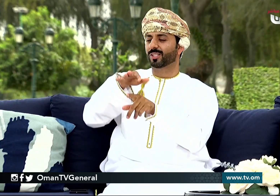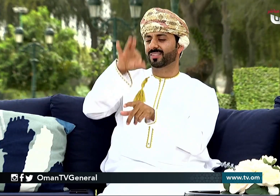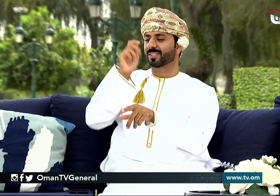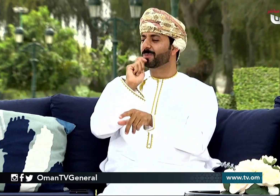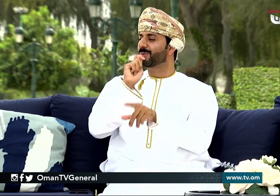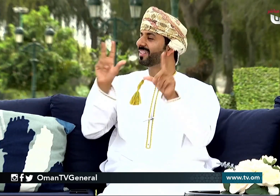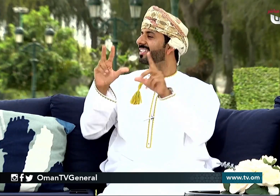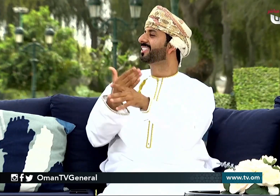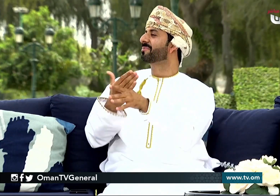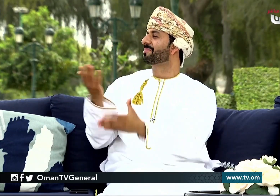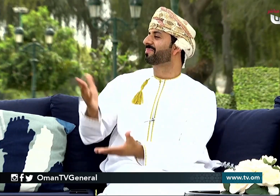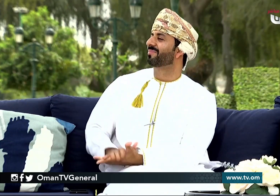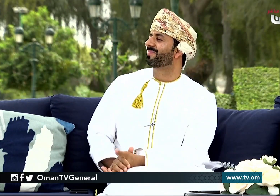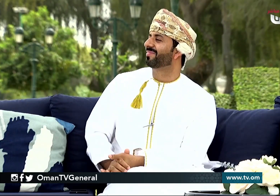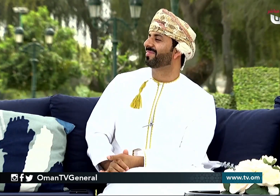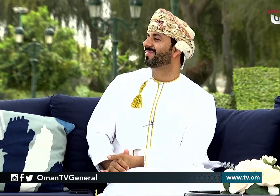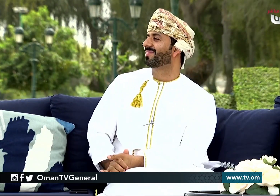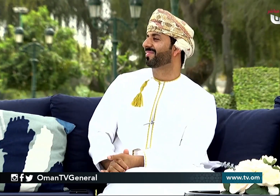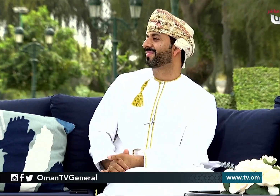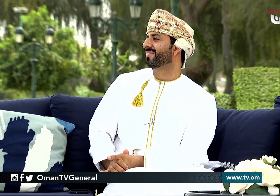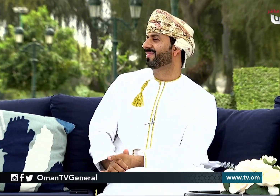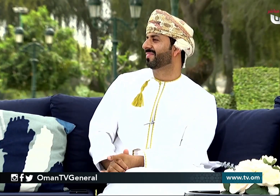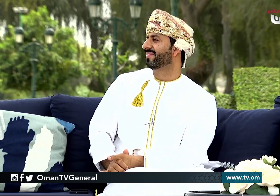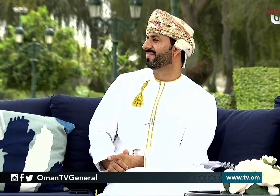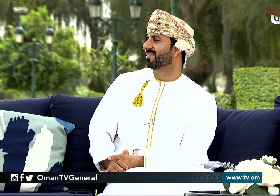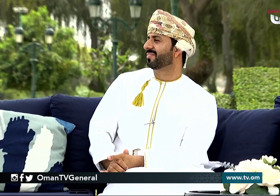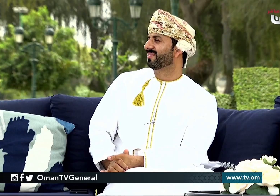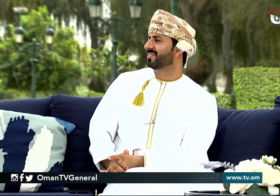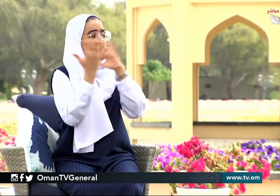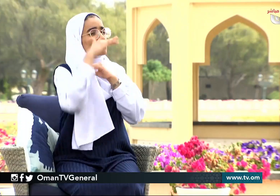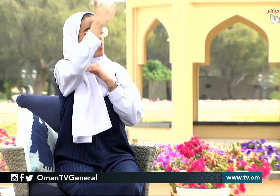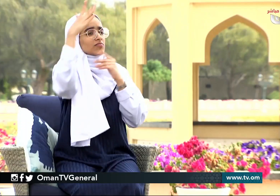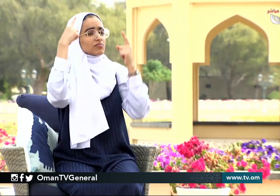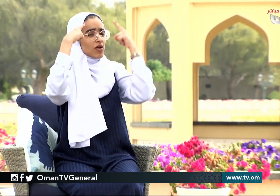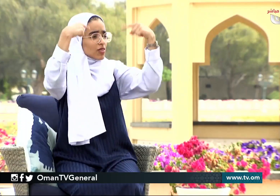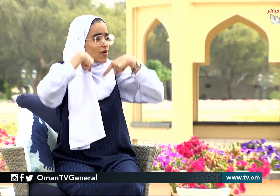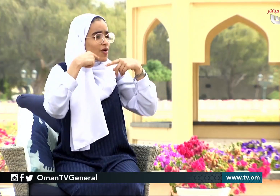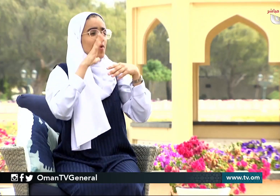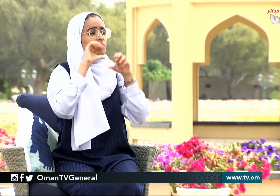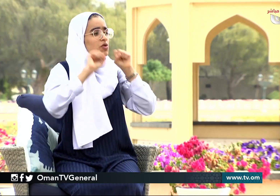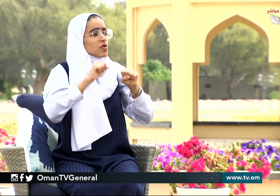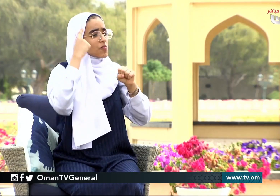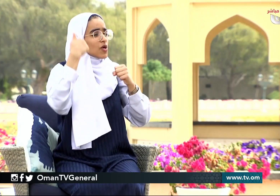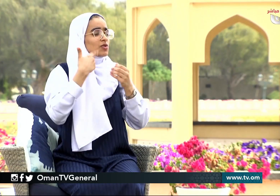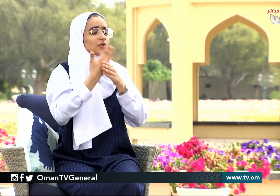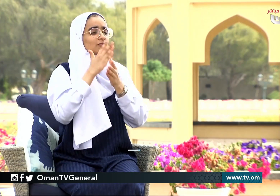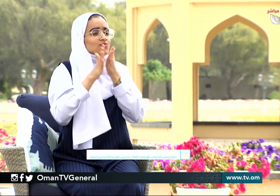تحبي أنك بعثة خارجية إلى أمريكا لدراسة الإعلام، ليش؟ التخصص الموجود في يعني التخصص اللي أنا